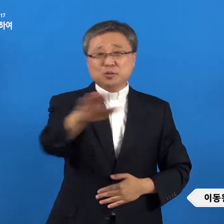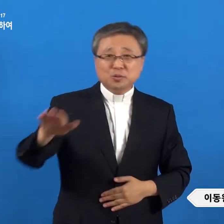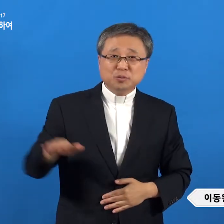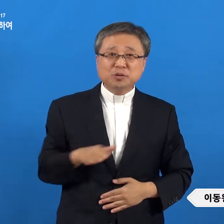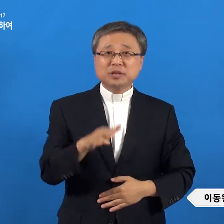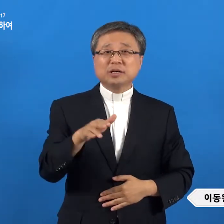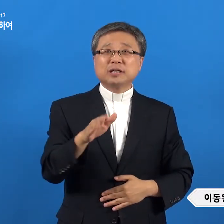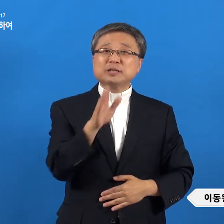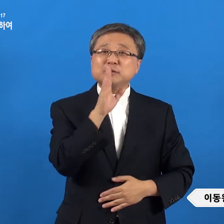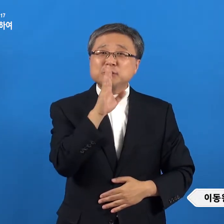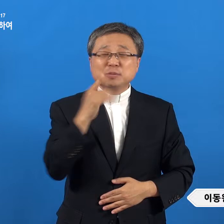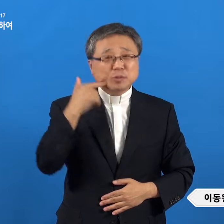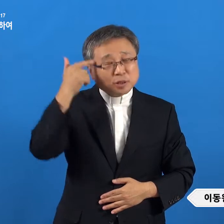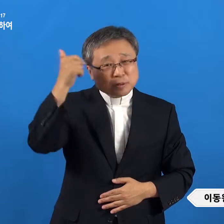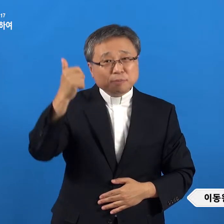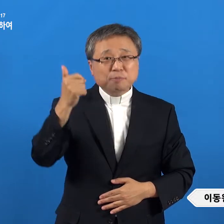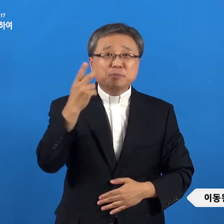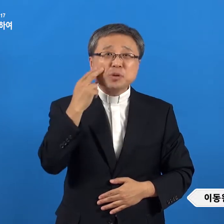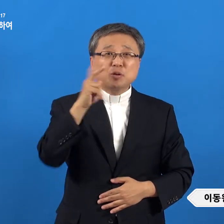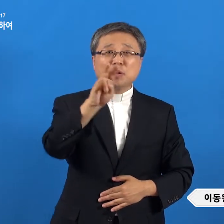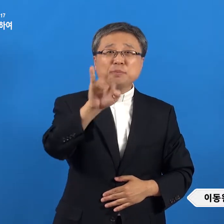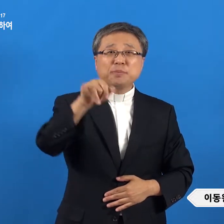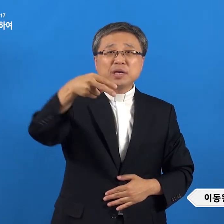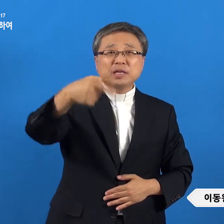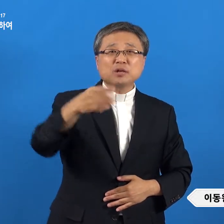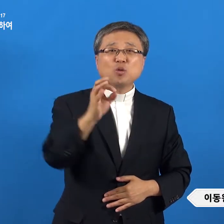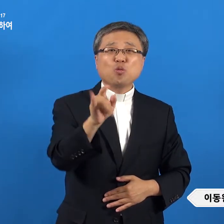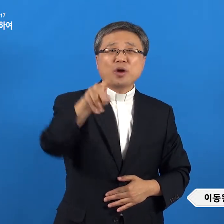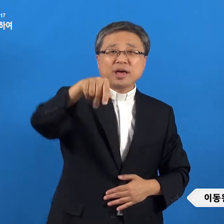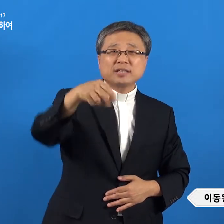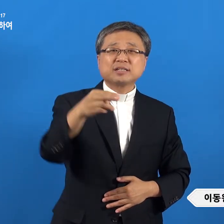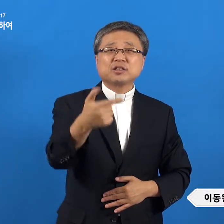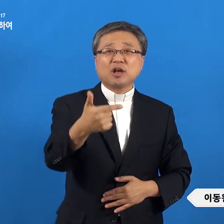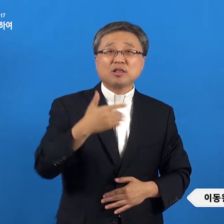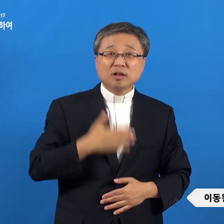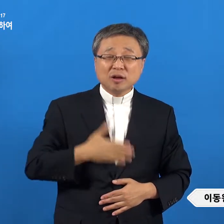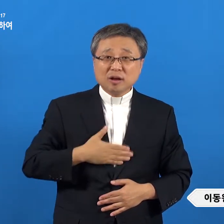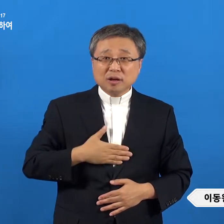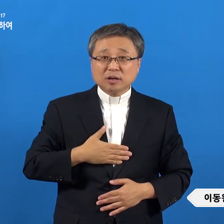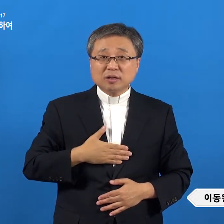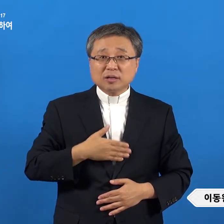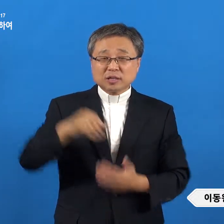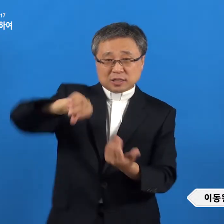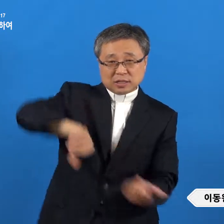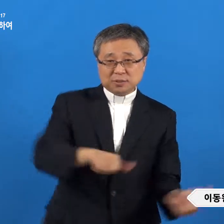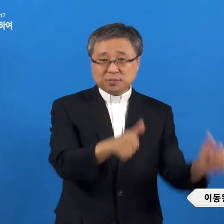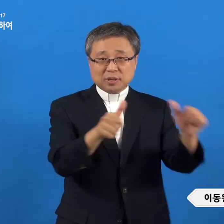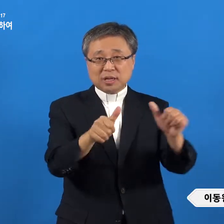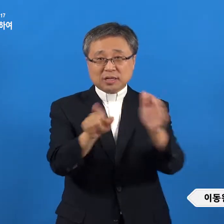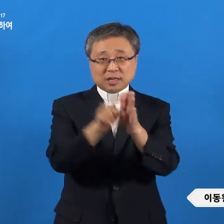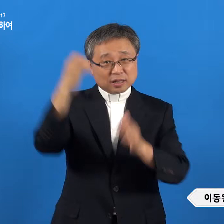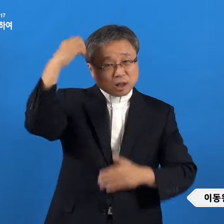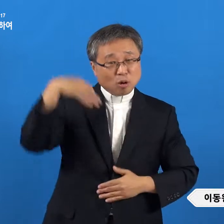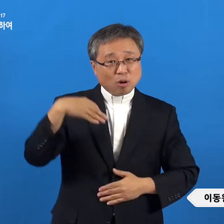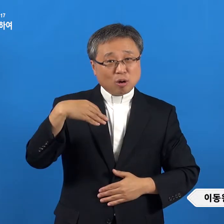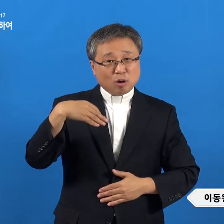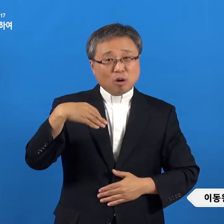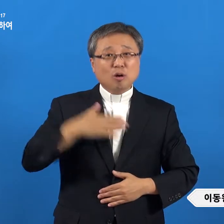금요일 날 미드웨스턴 배프티스트 세미나리에서 그 목회학 박사학위를 받으셨어요. 제가 작년에 거기 졸업식에 가서 설교를